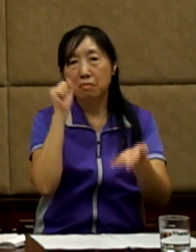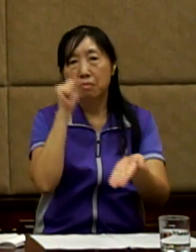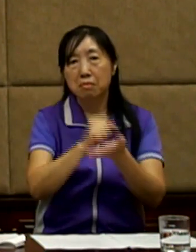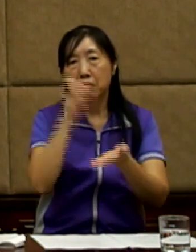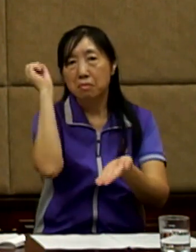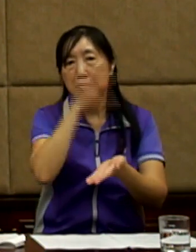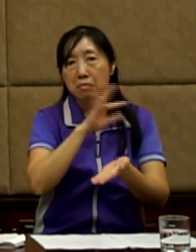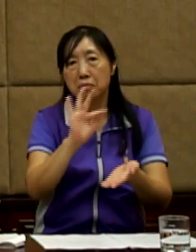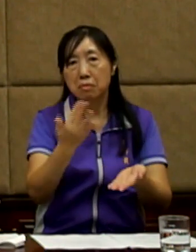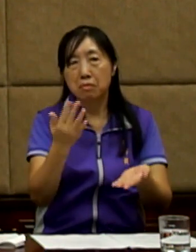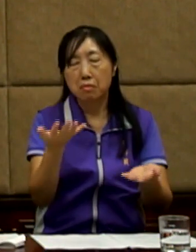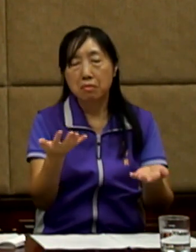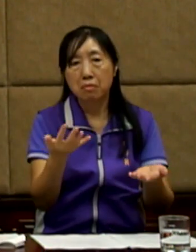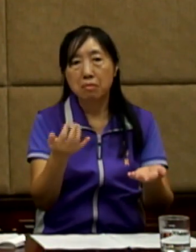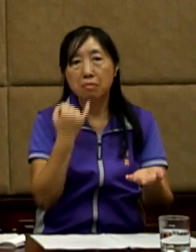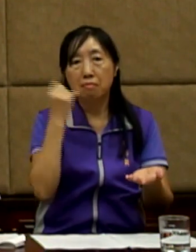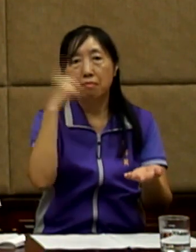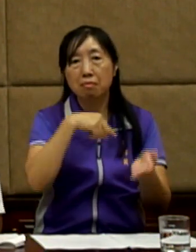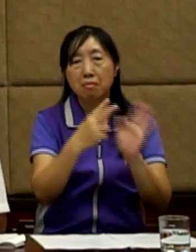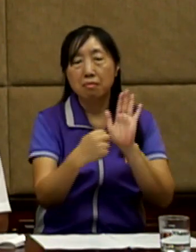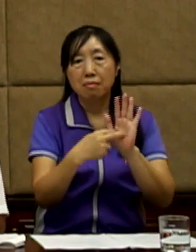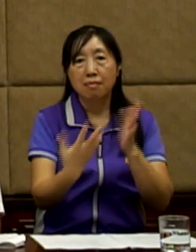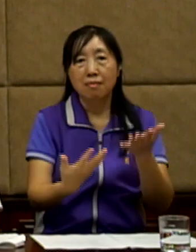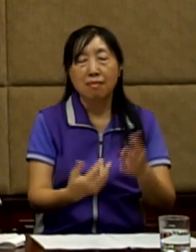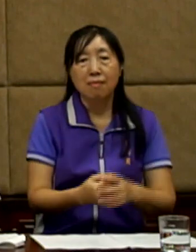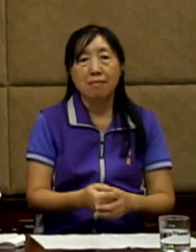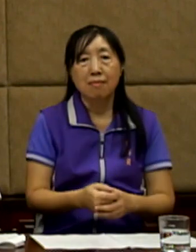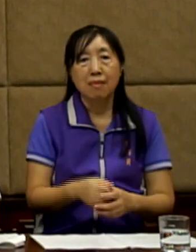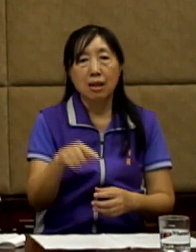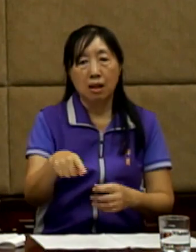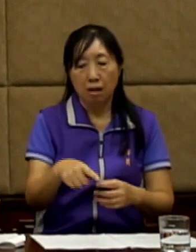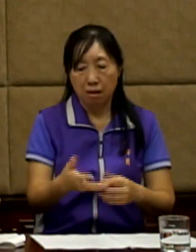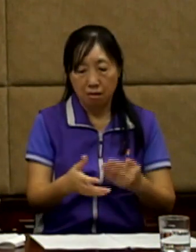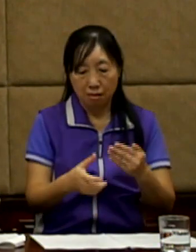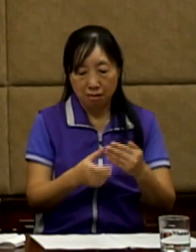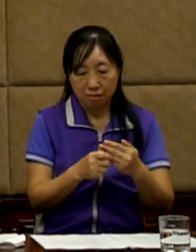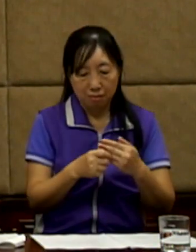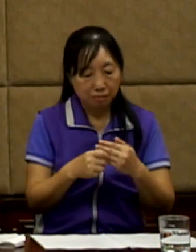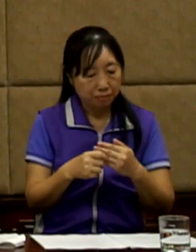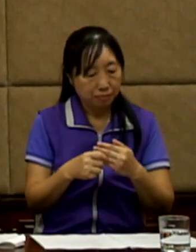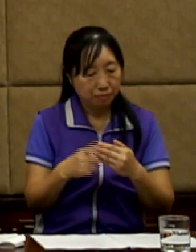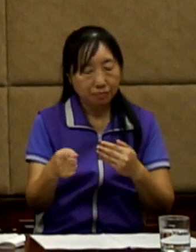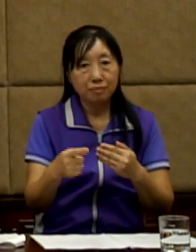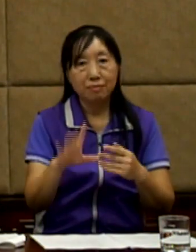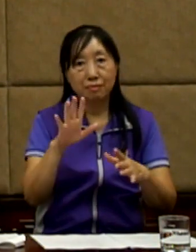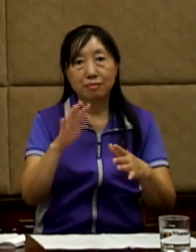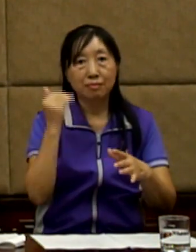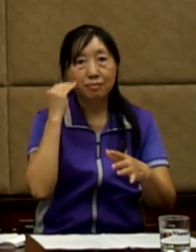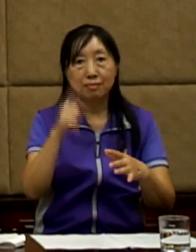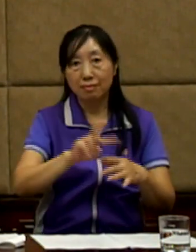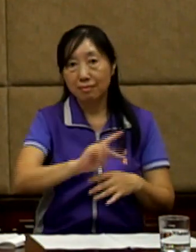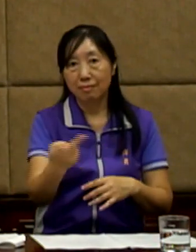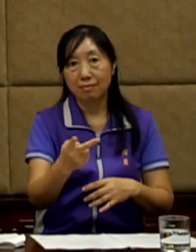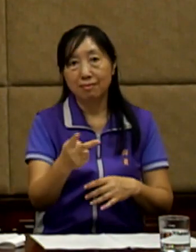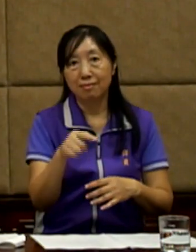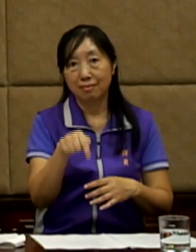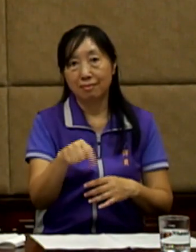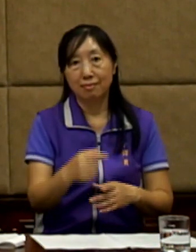这什么意思哦？那再来就是说，这里面第九点提到就是异动的参考的指标里面，其实